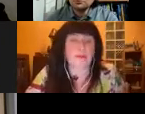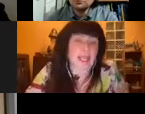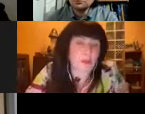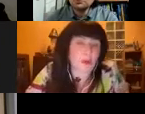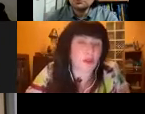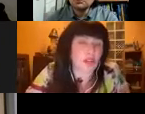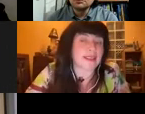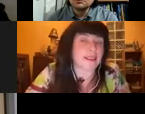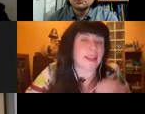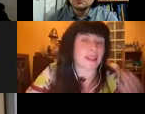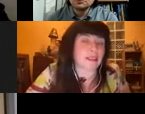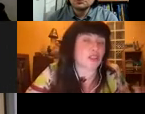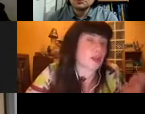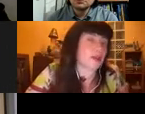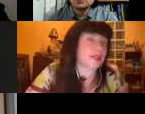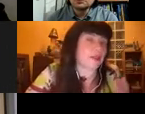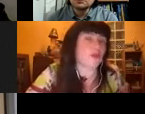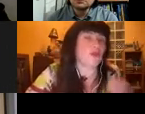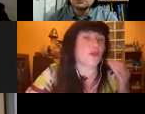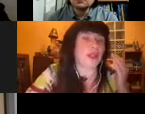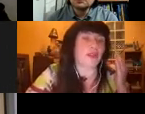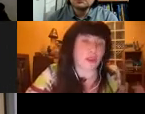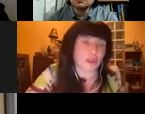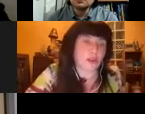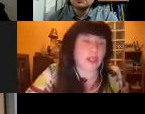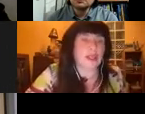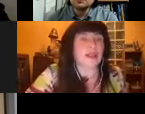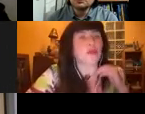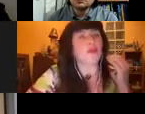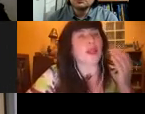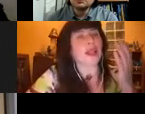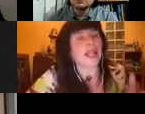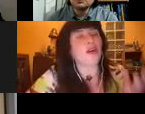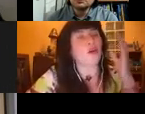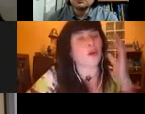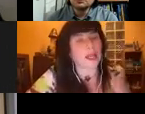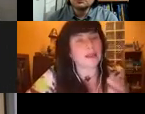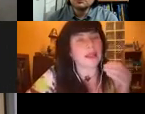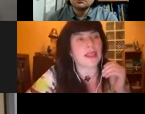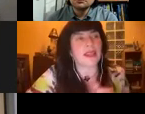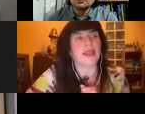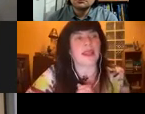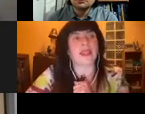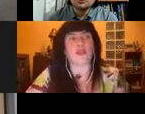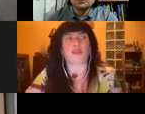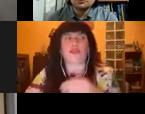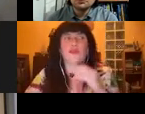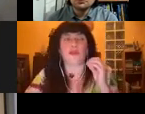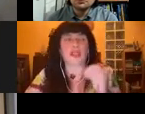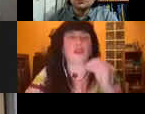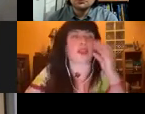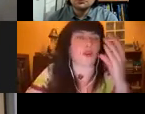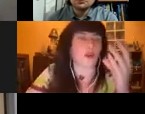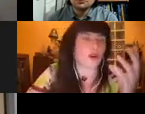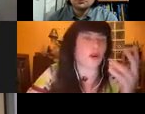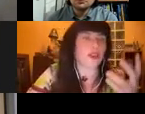Así que tenemos recursos que se diferencian y son específicos de un dominio y otro. Se pudieron mirar aquí las coocurrencias de los